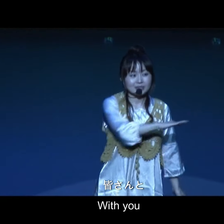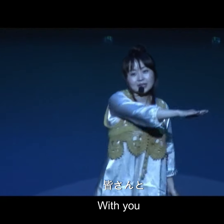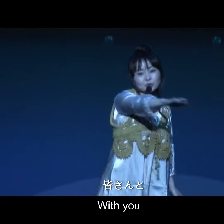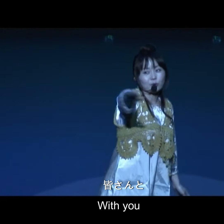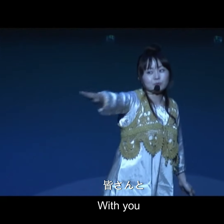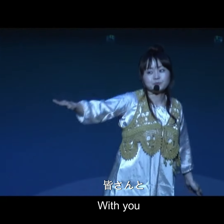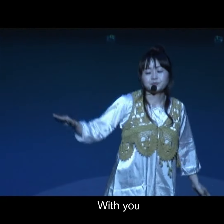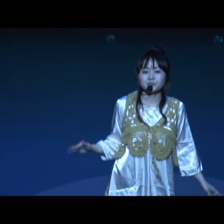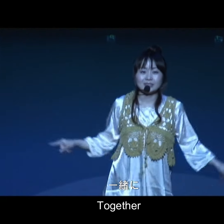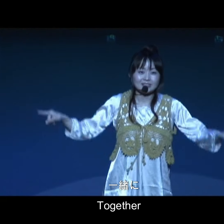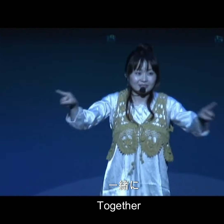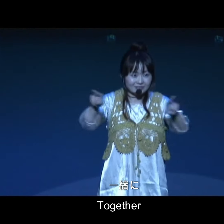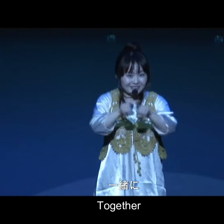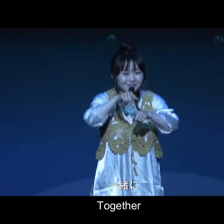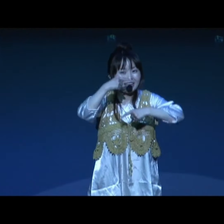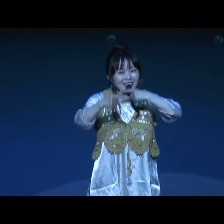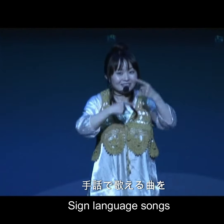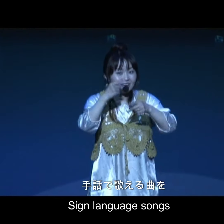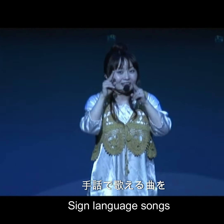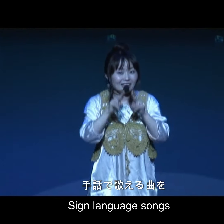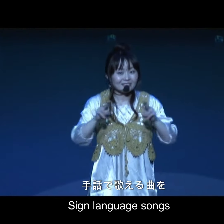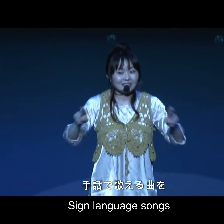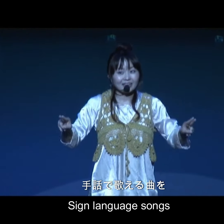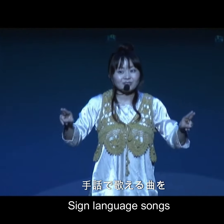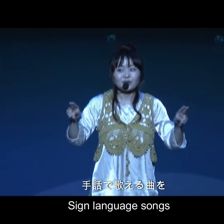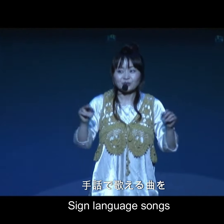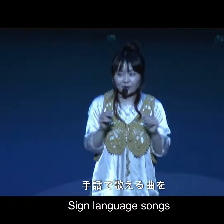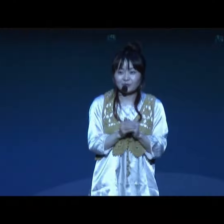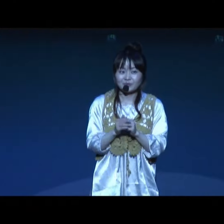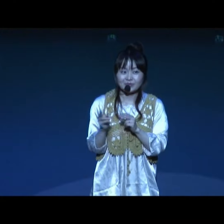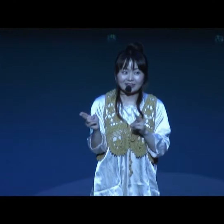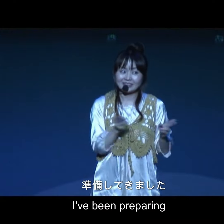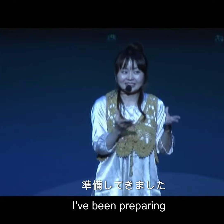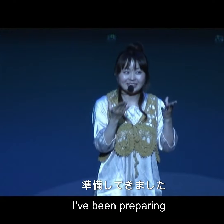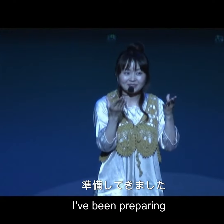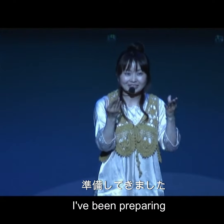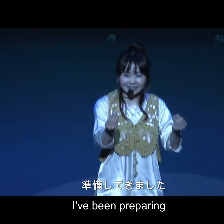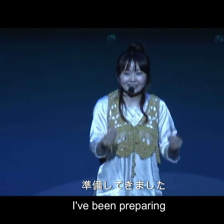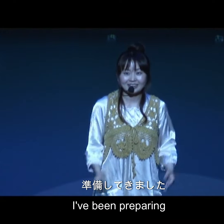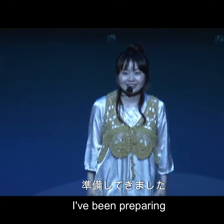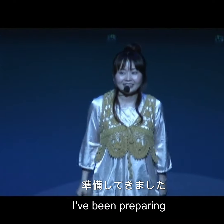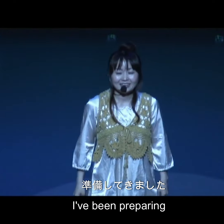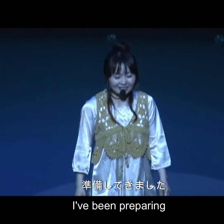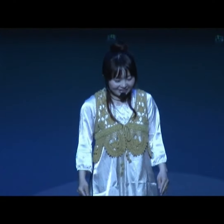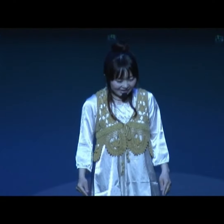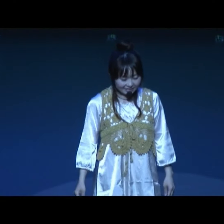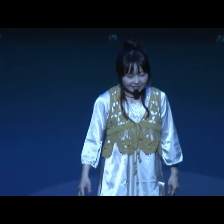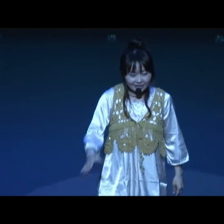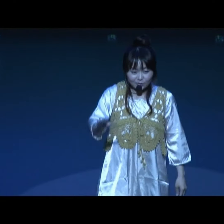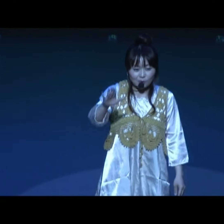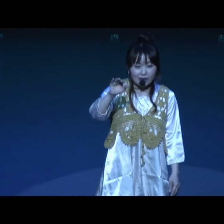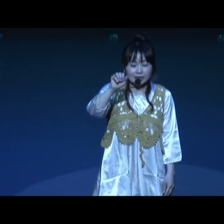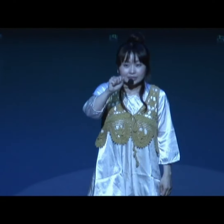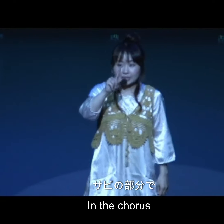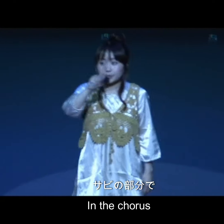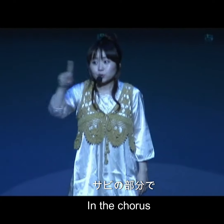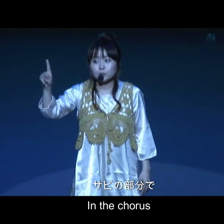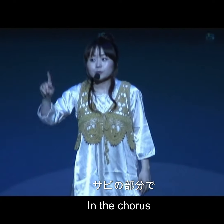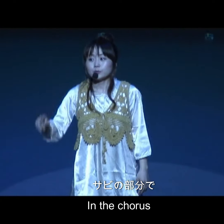さんと一緒にシャワーで歌える曲を用意してきました。はい、サビの部分